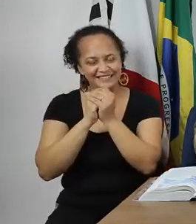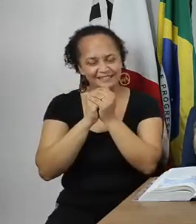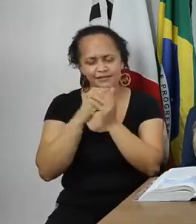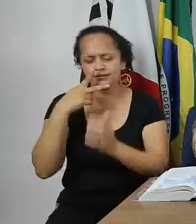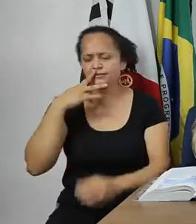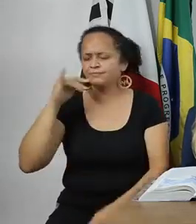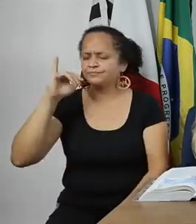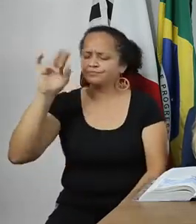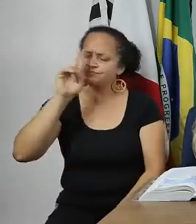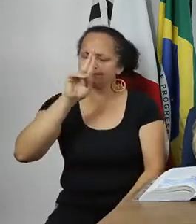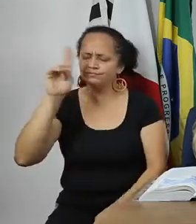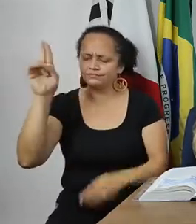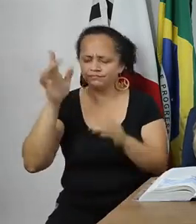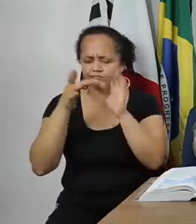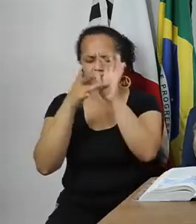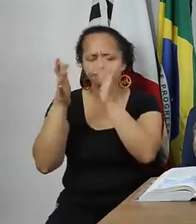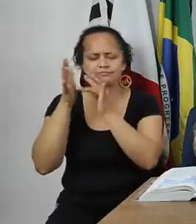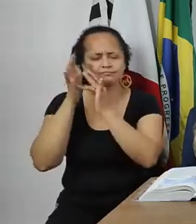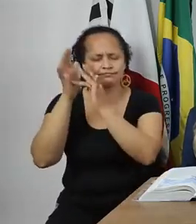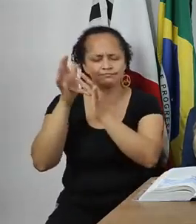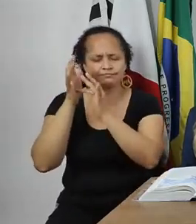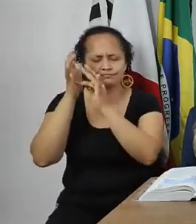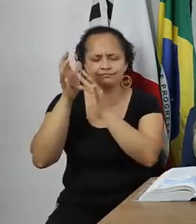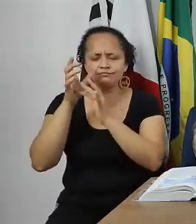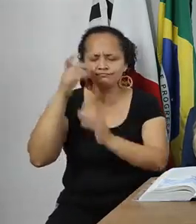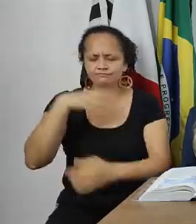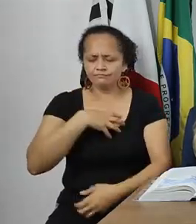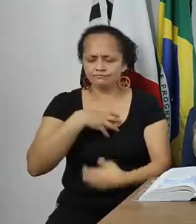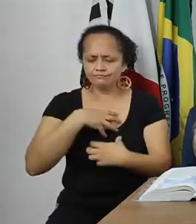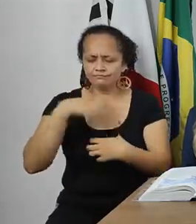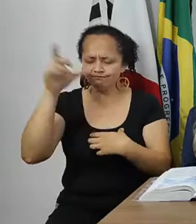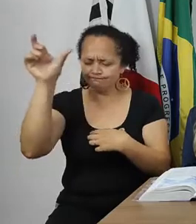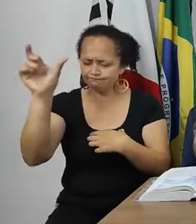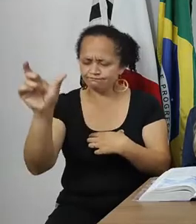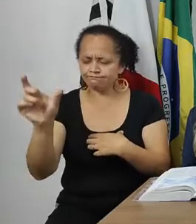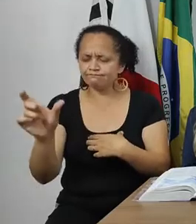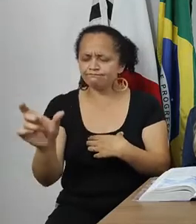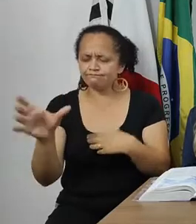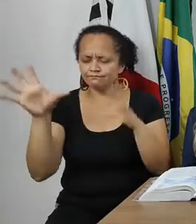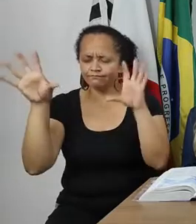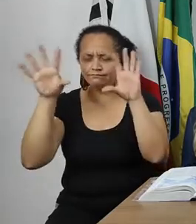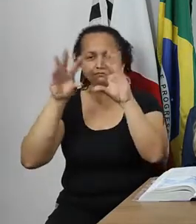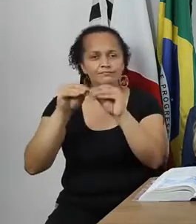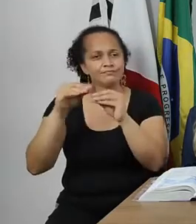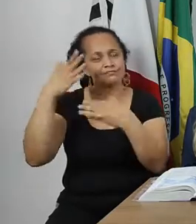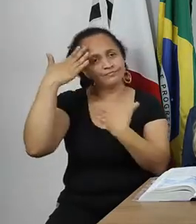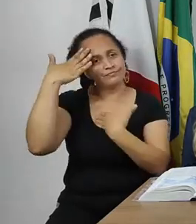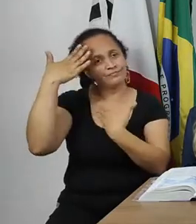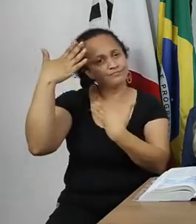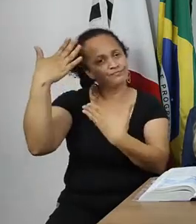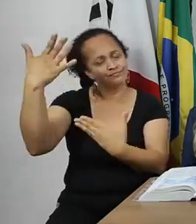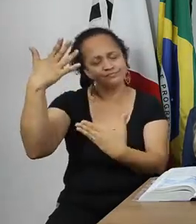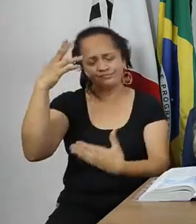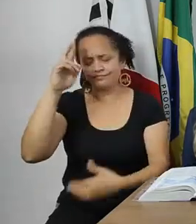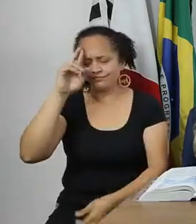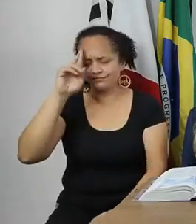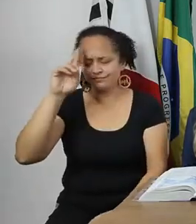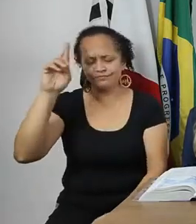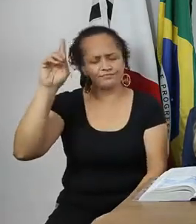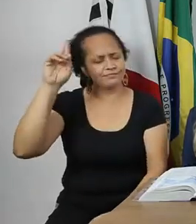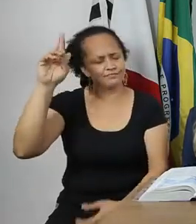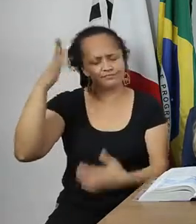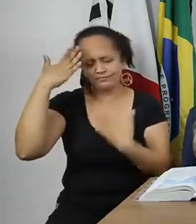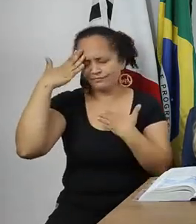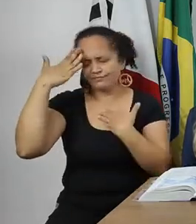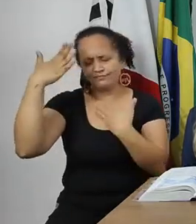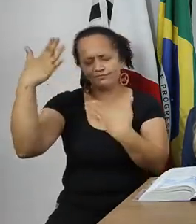Pai, em nome de Jesus, Senhor, nós entramos na Tua presença nesta noite. Nós te agradecemos, meu Pai. Nós te agradecemos